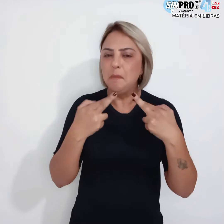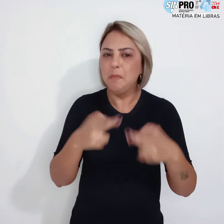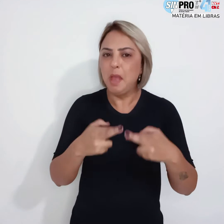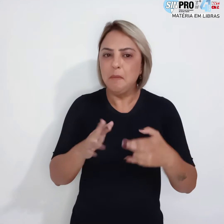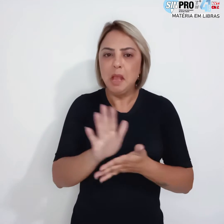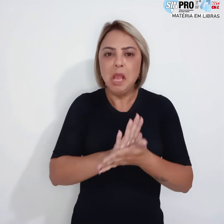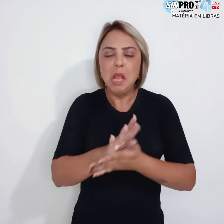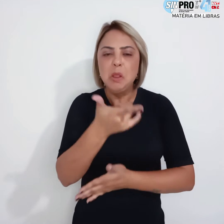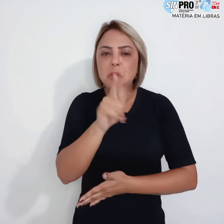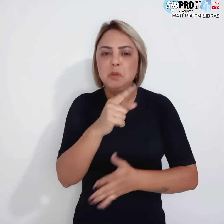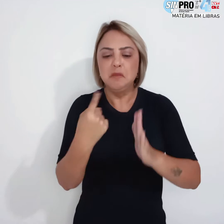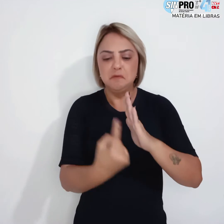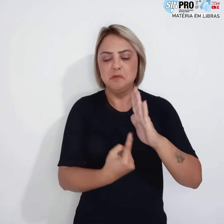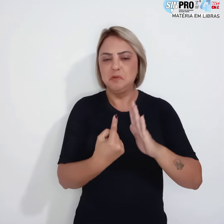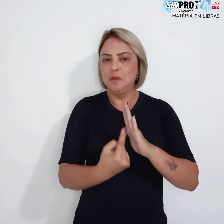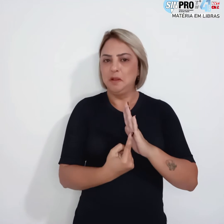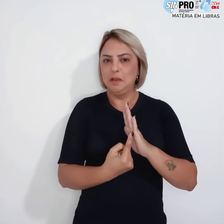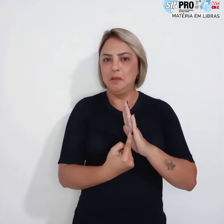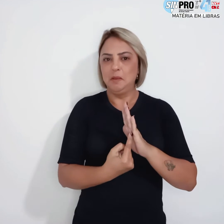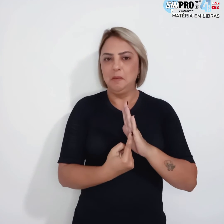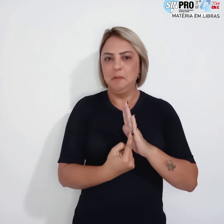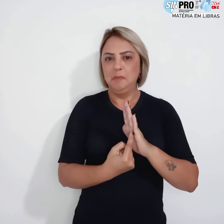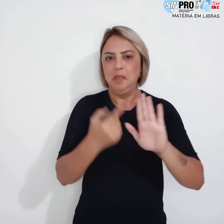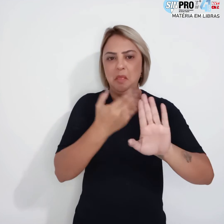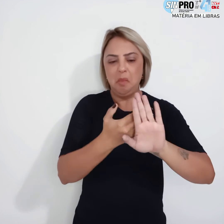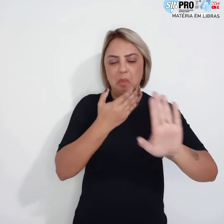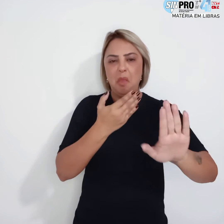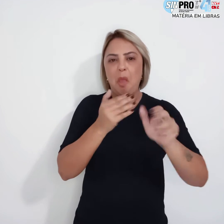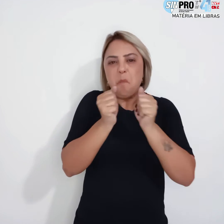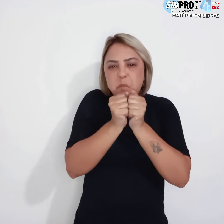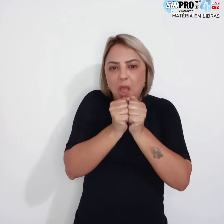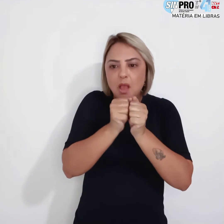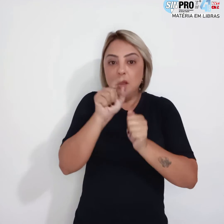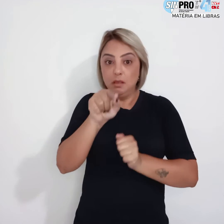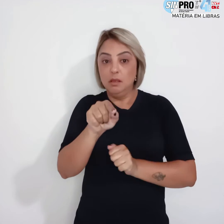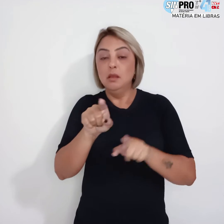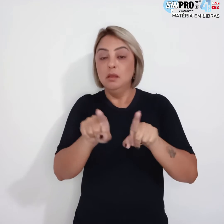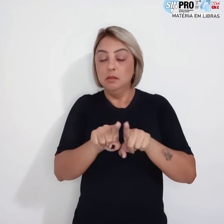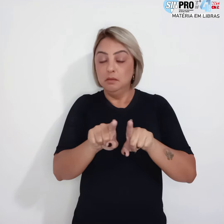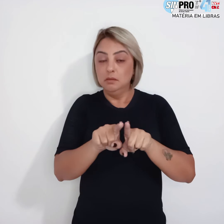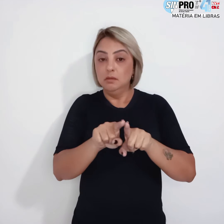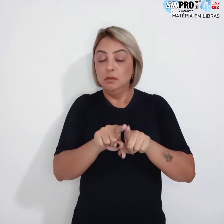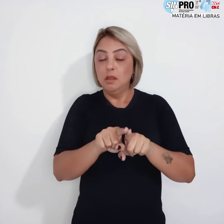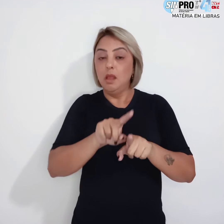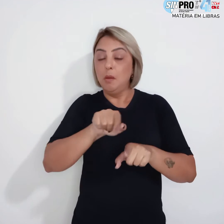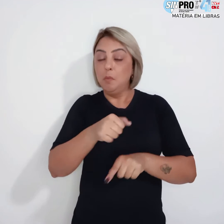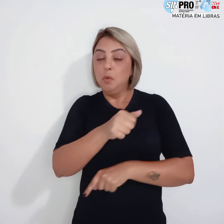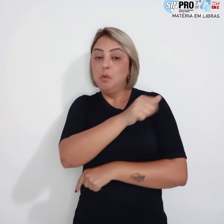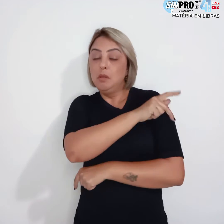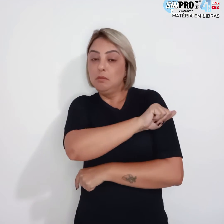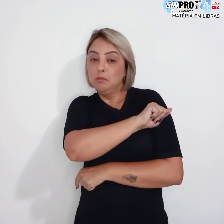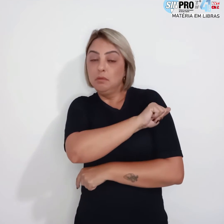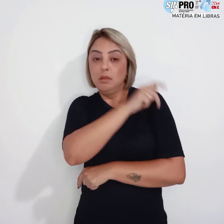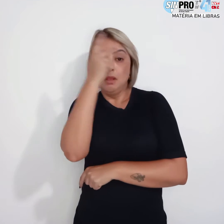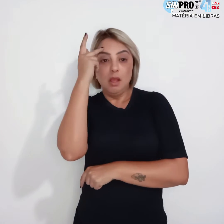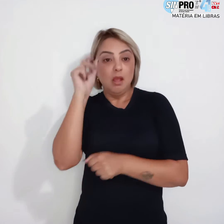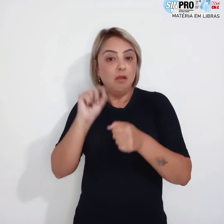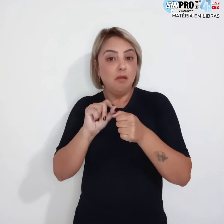havia isolamento entre um candidato e outro, levando até mesmo muitos estudantes a não realizar o